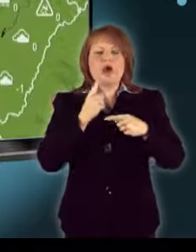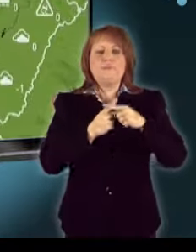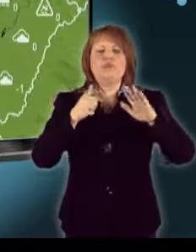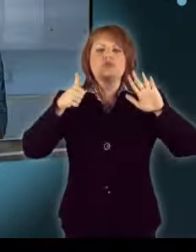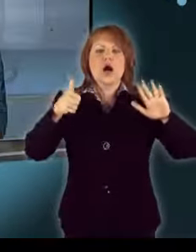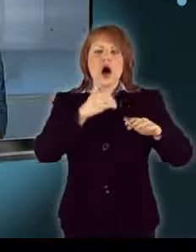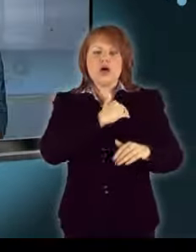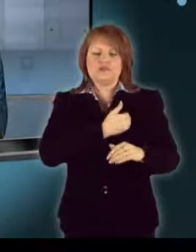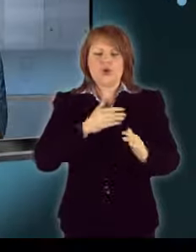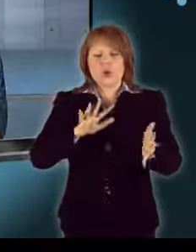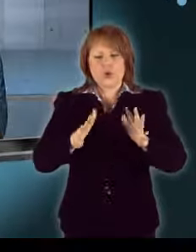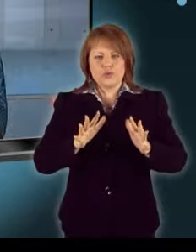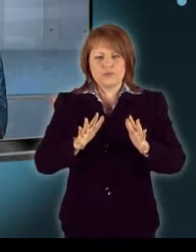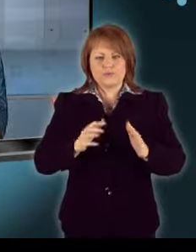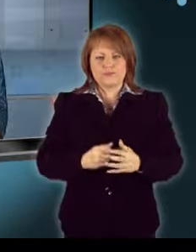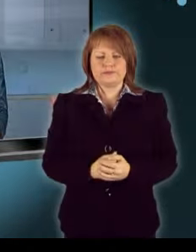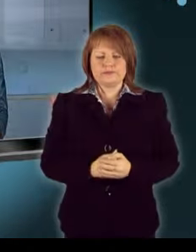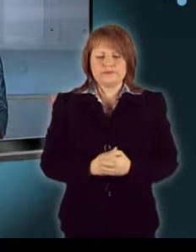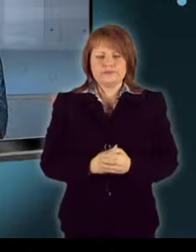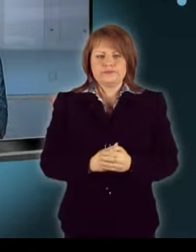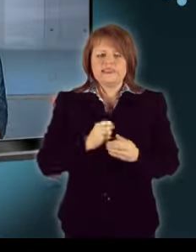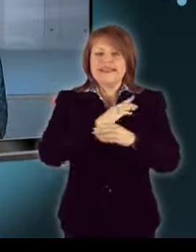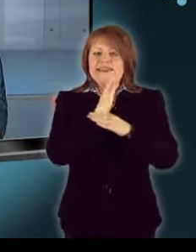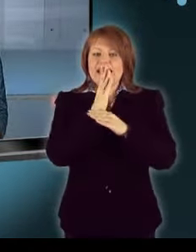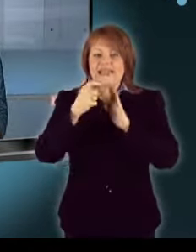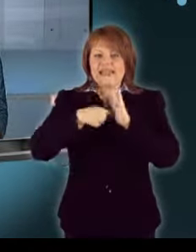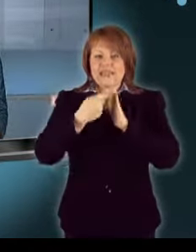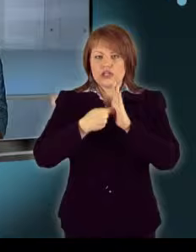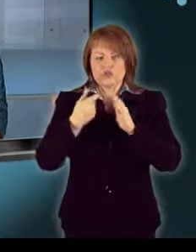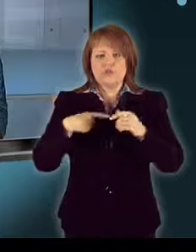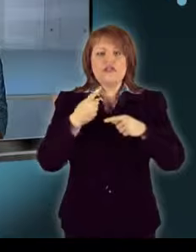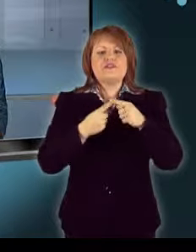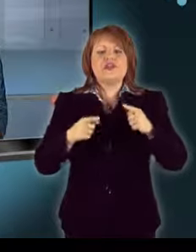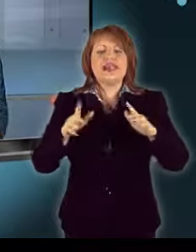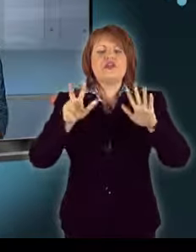alakul. Déli híreinket látták, 7:30-kor jelentkezünk